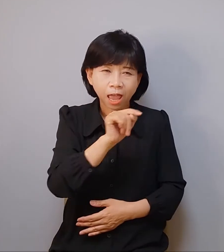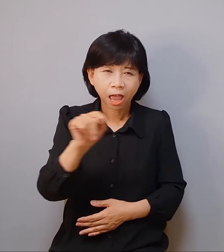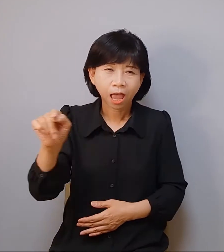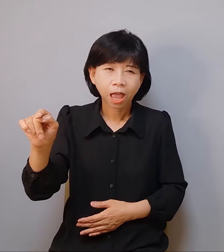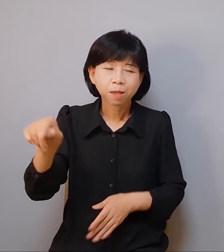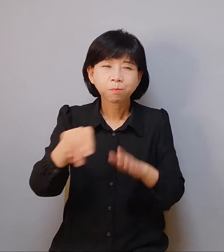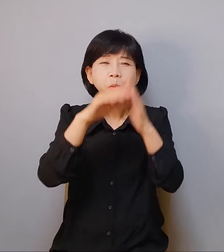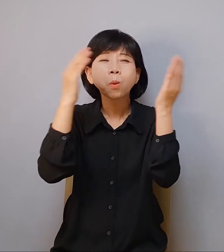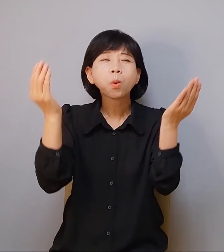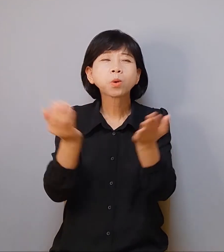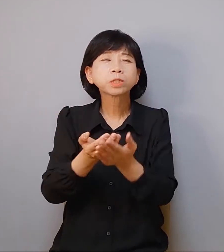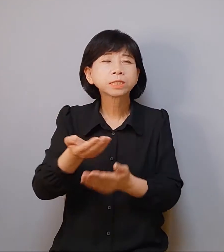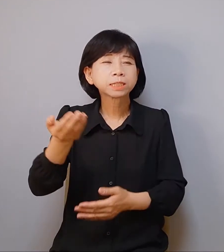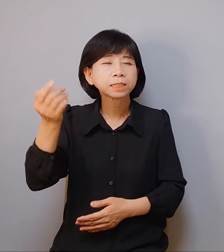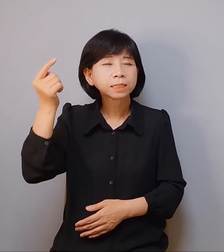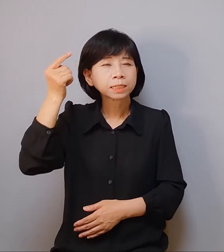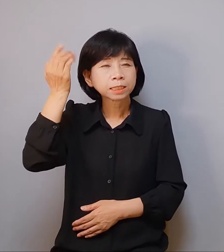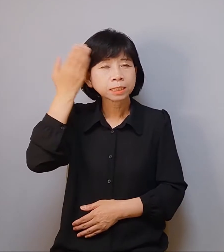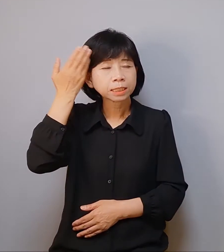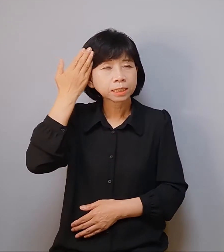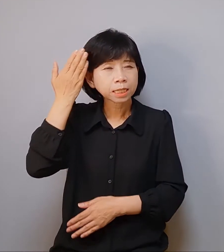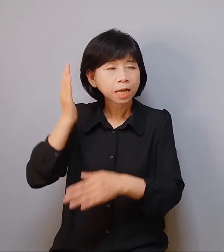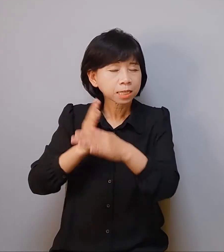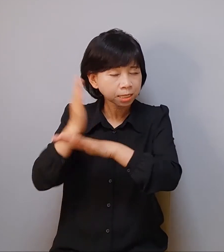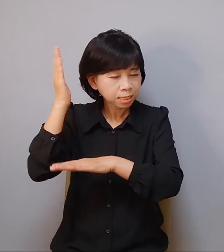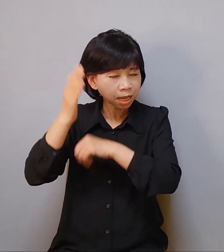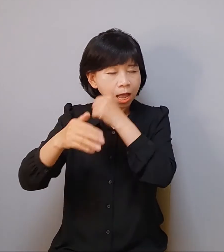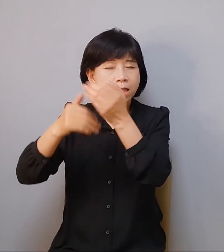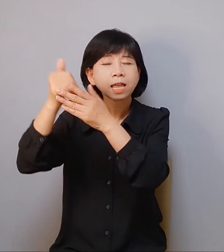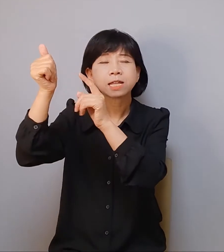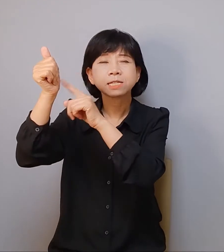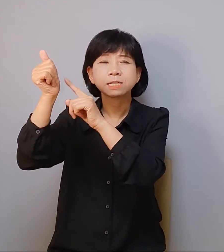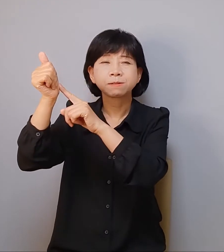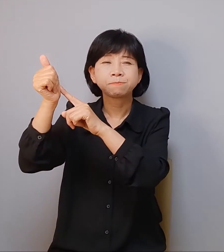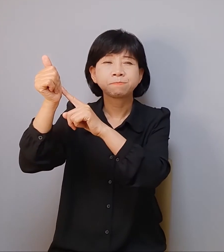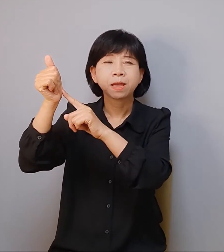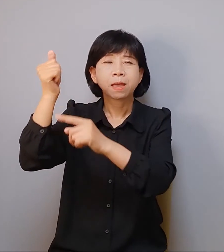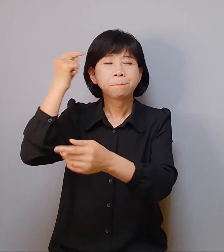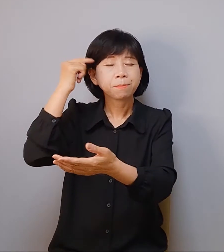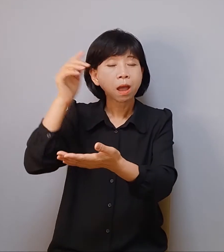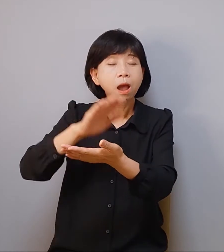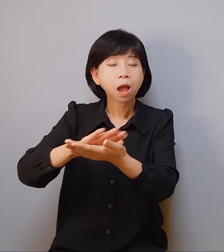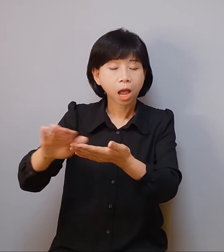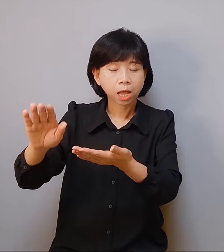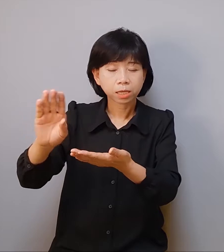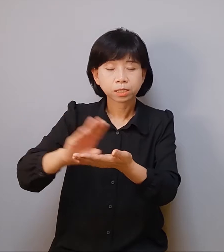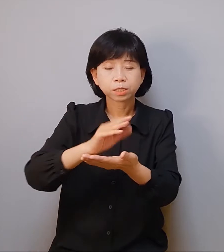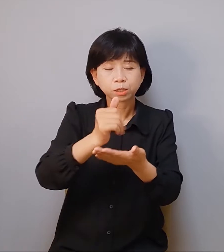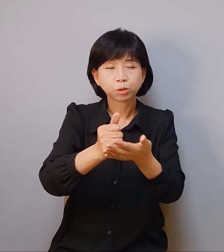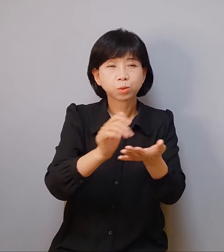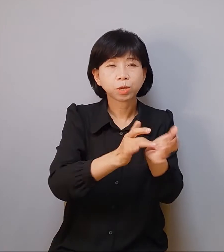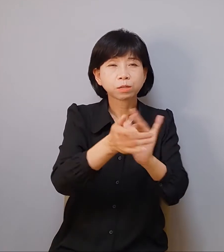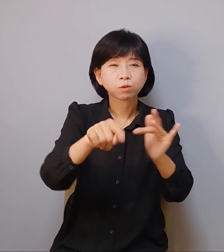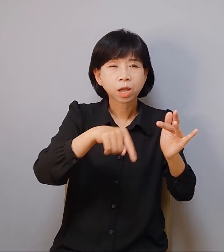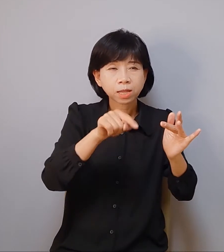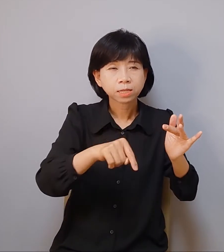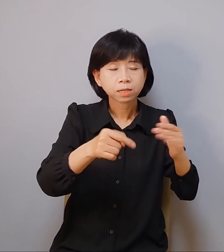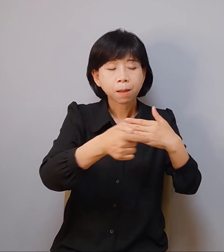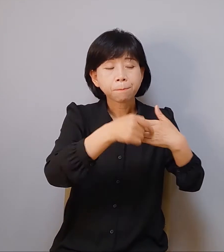지각에 뛰어난 하나님의 평강이 그리스도 예수 안에서 너희 마음과 생각을